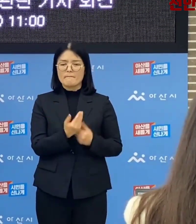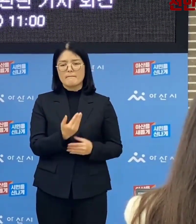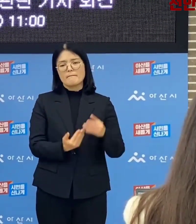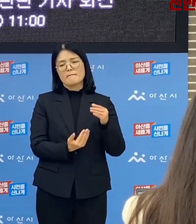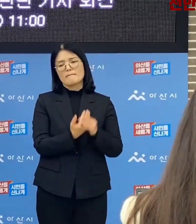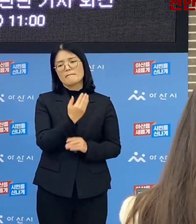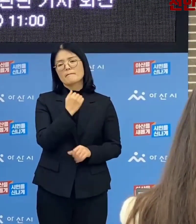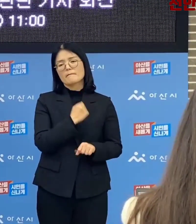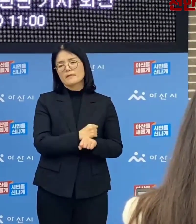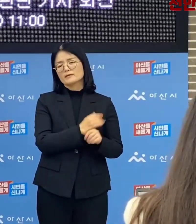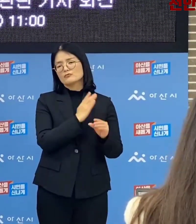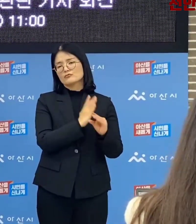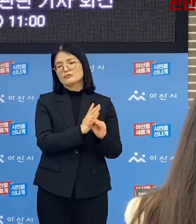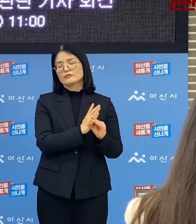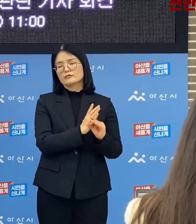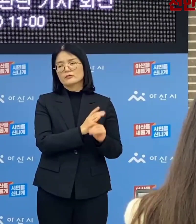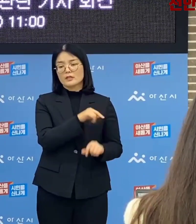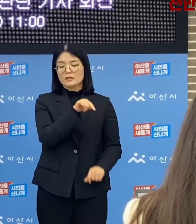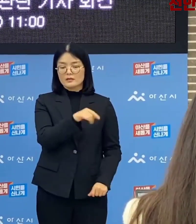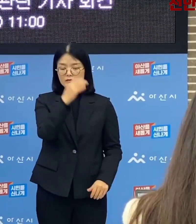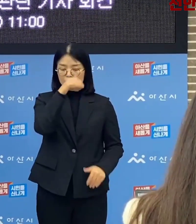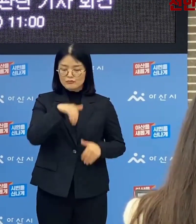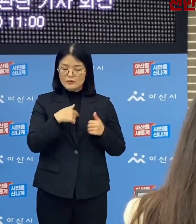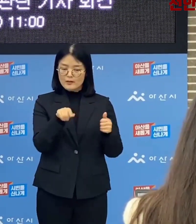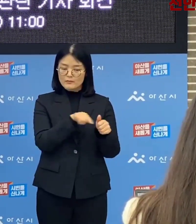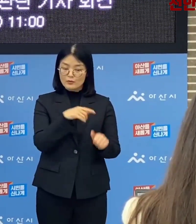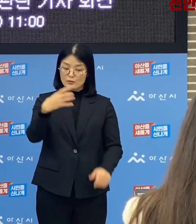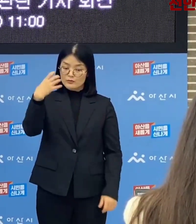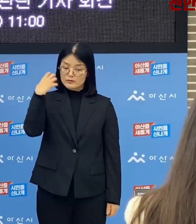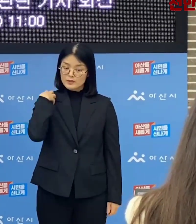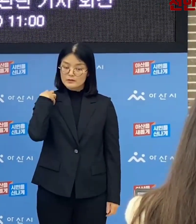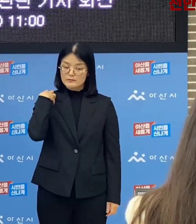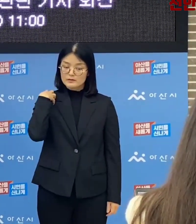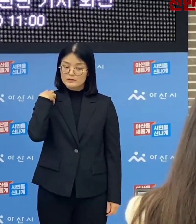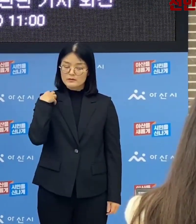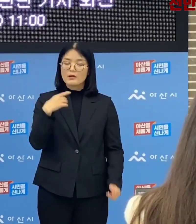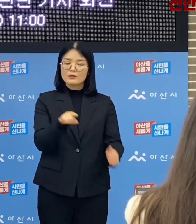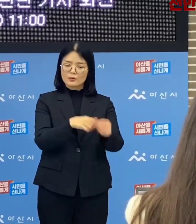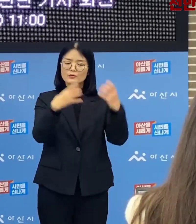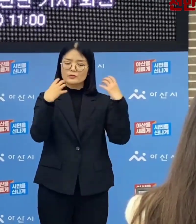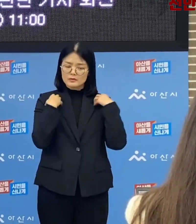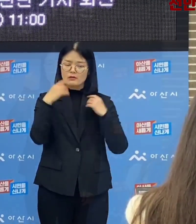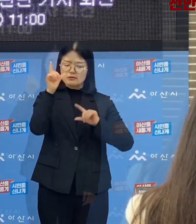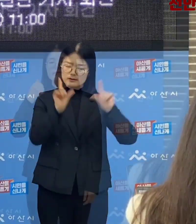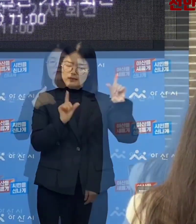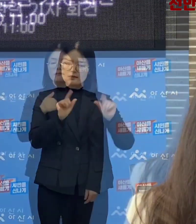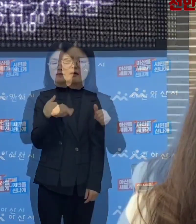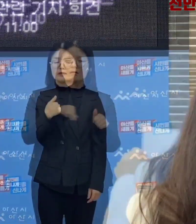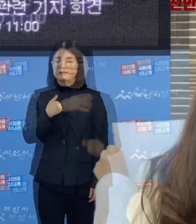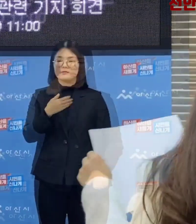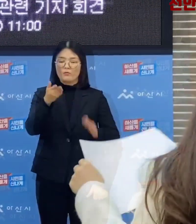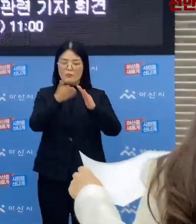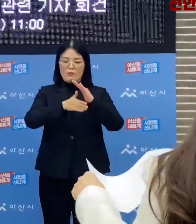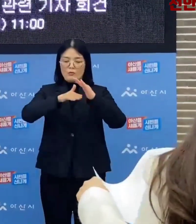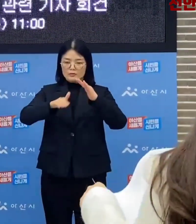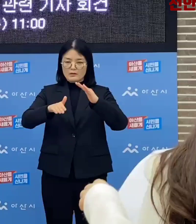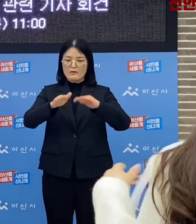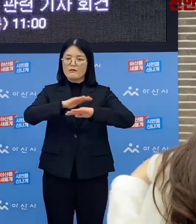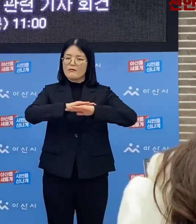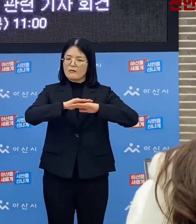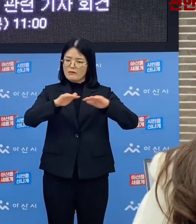있습니다. 이것이 과연 충남 교육을 책임지는 교육청의 자세, 교육감의 자세와 형평의